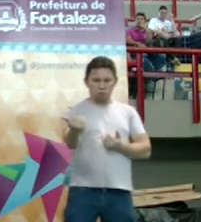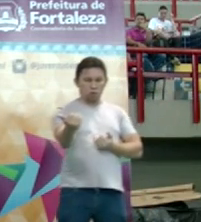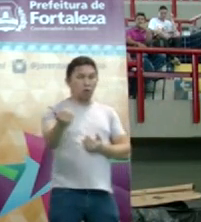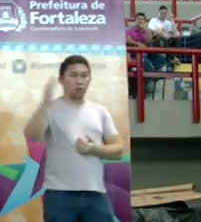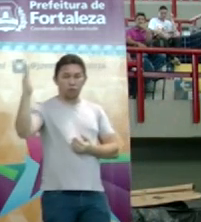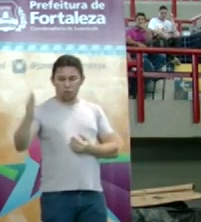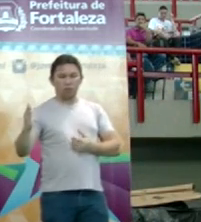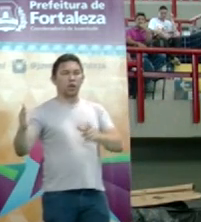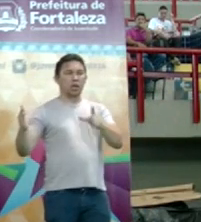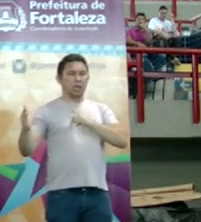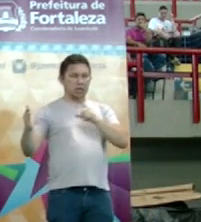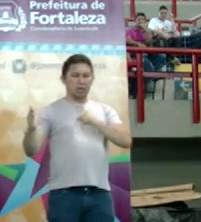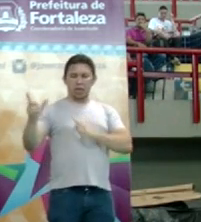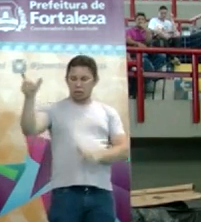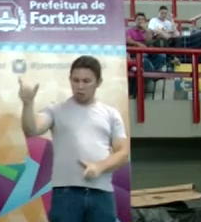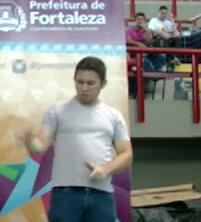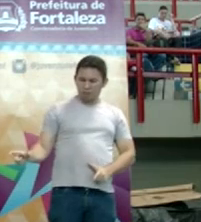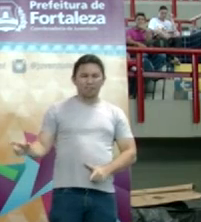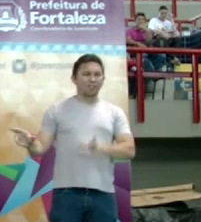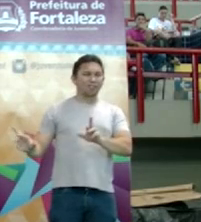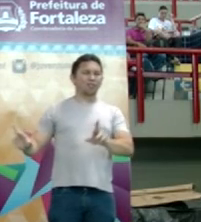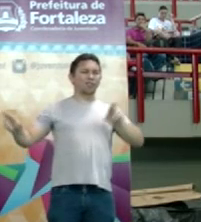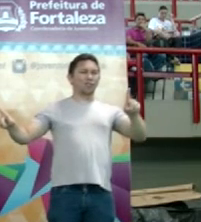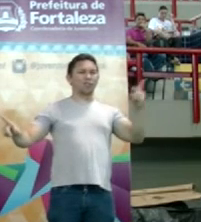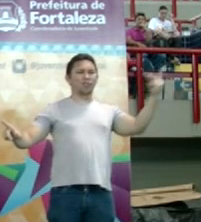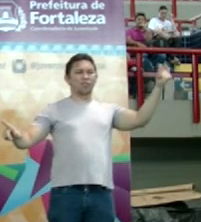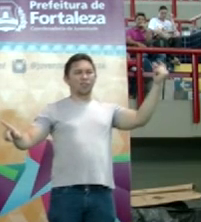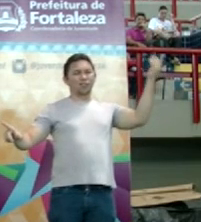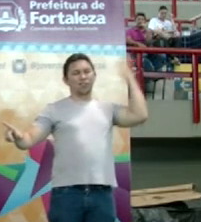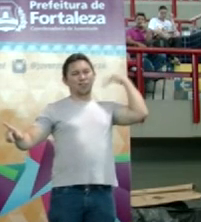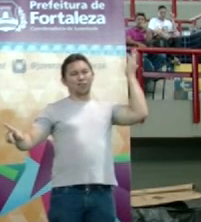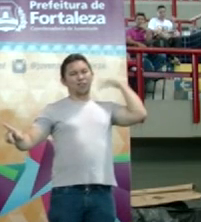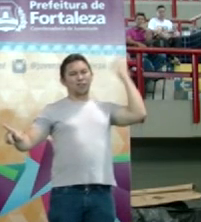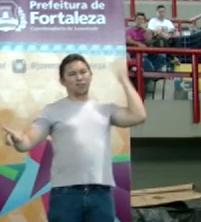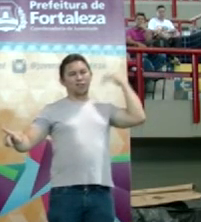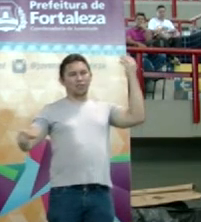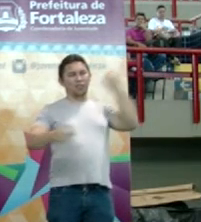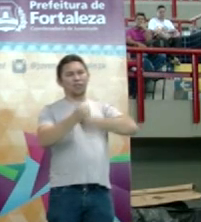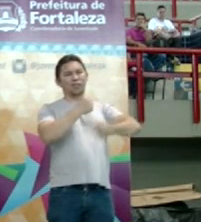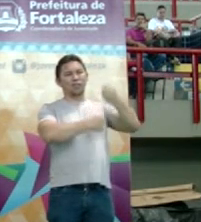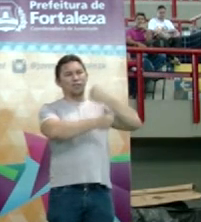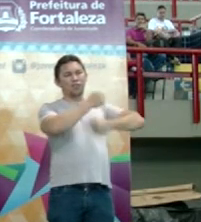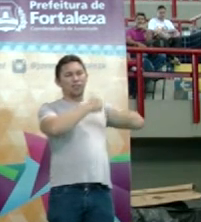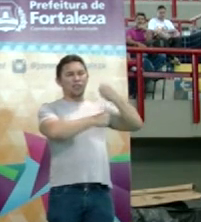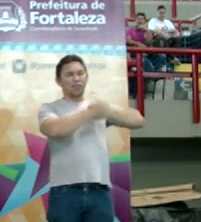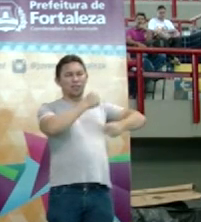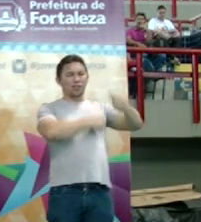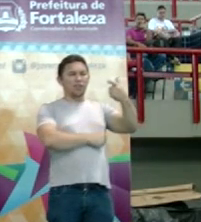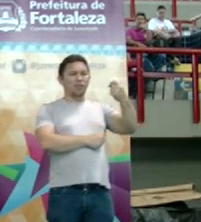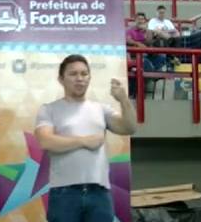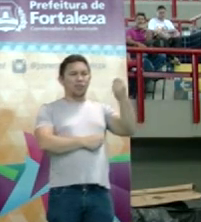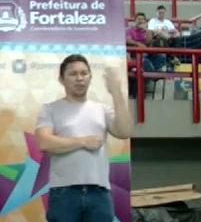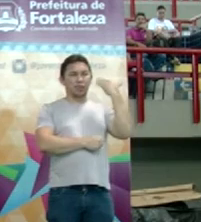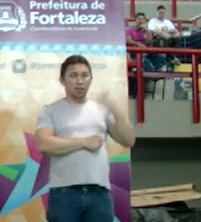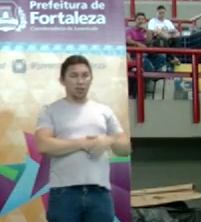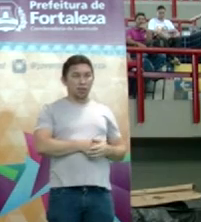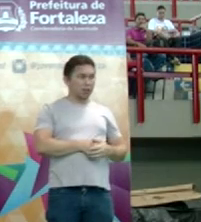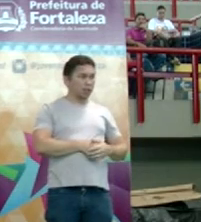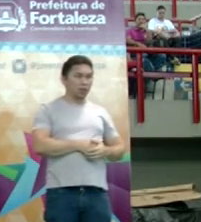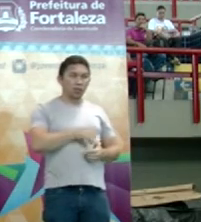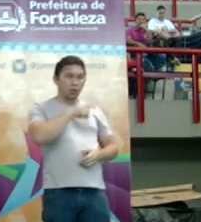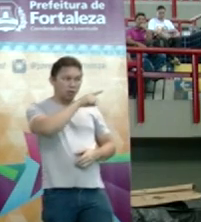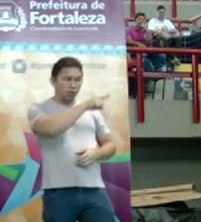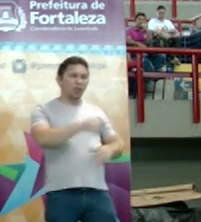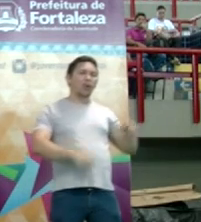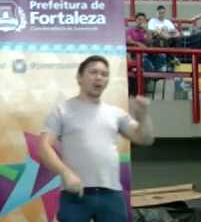brasileira tem comportamento diferente da juventude de 2 décadas passadas. Esse atualmente